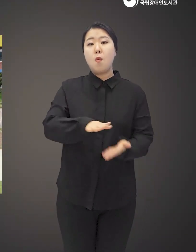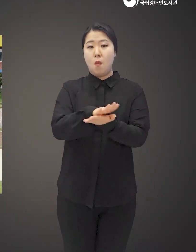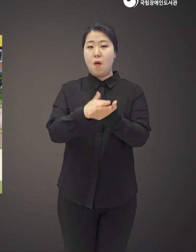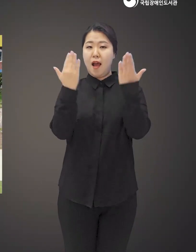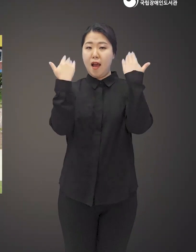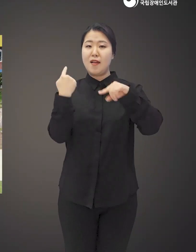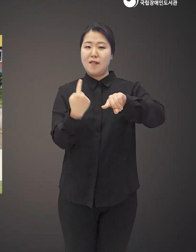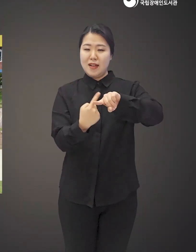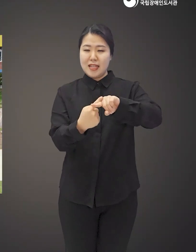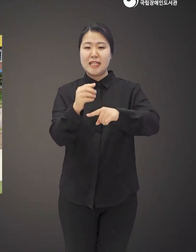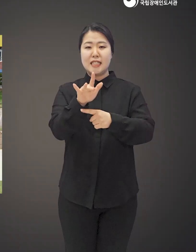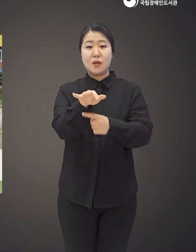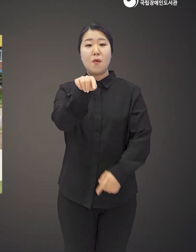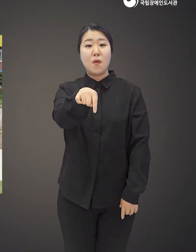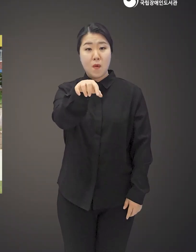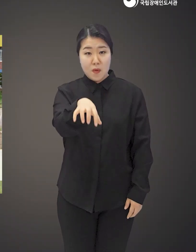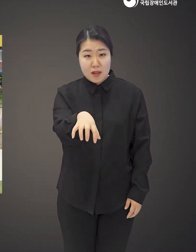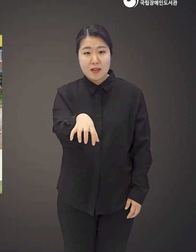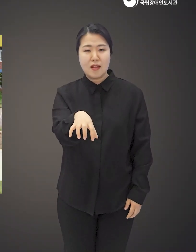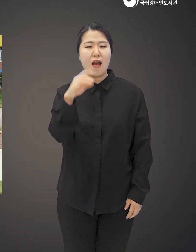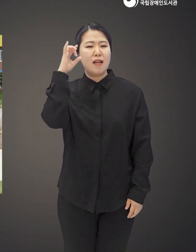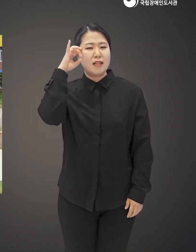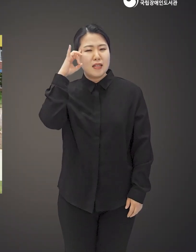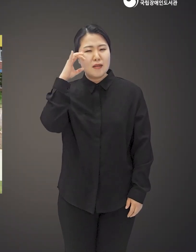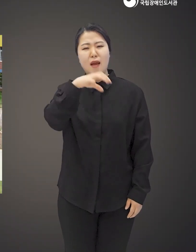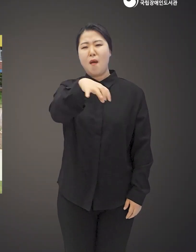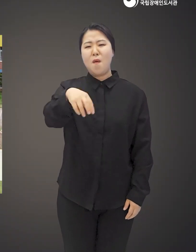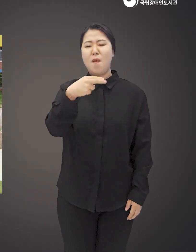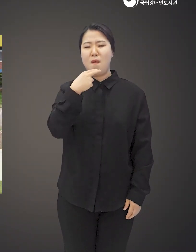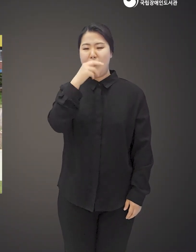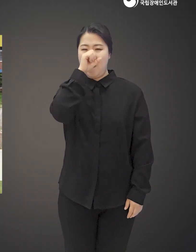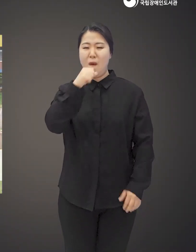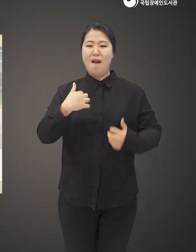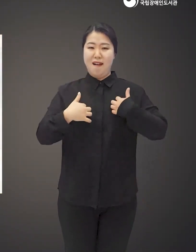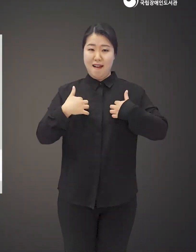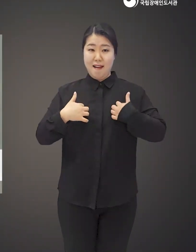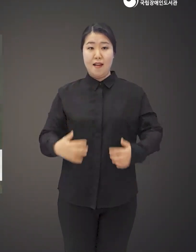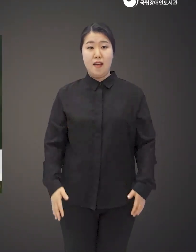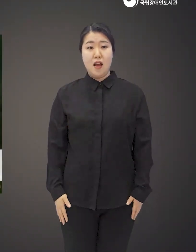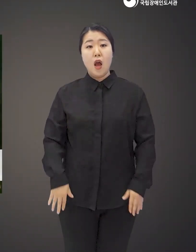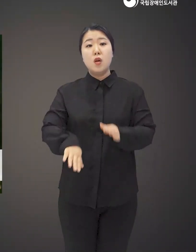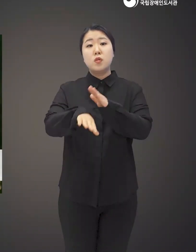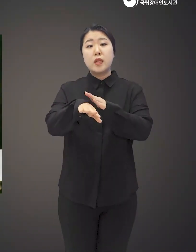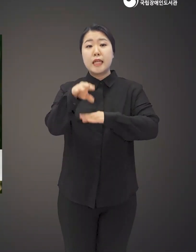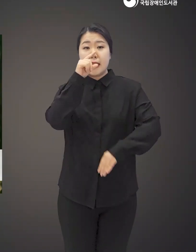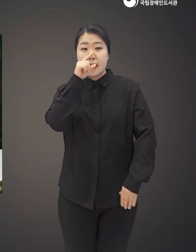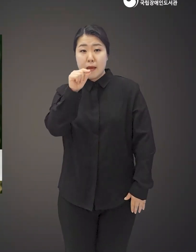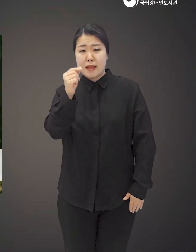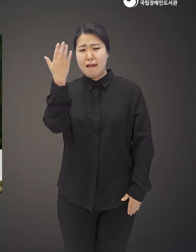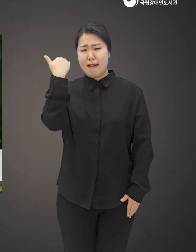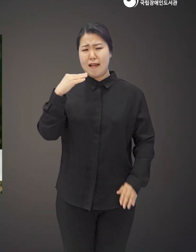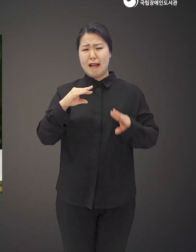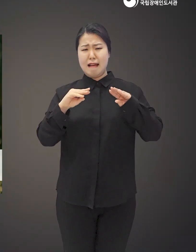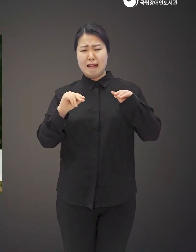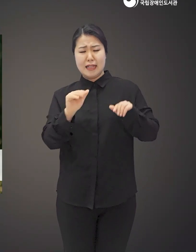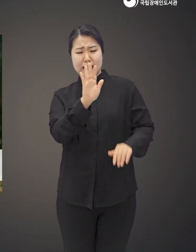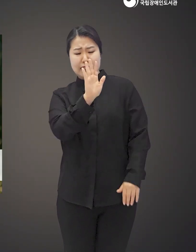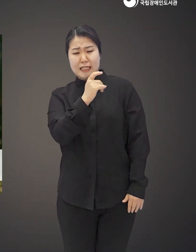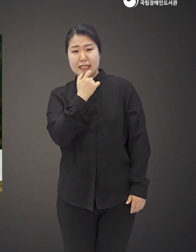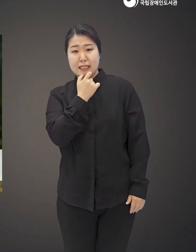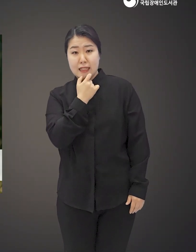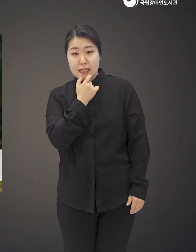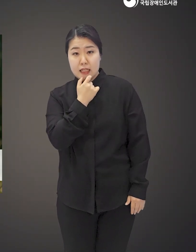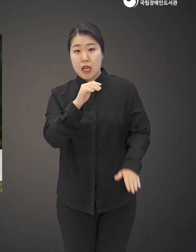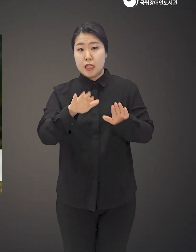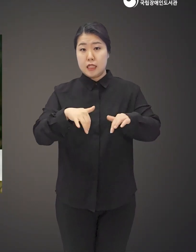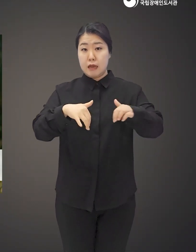지천이 놀이터이자 학교인 시골에서 아이들은 심심해할 틈이 없다. 촉각이 예민해 차륵놀이도 거부하던